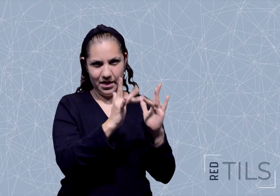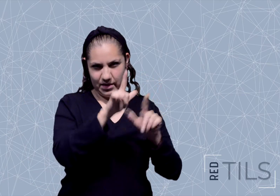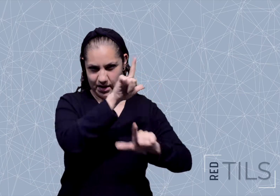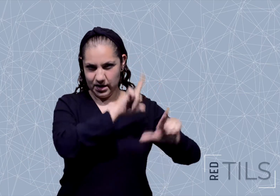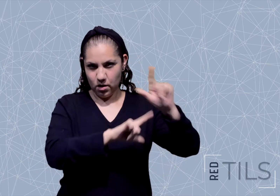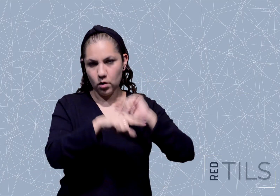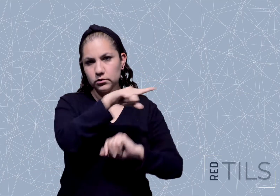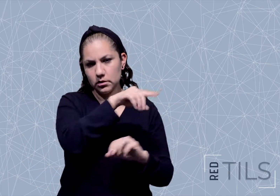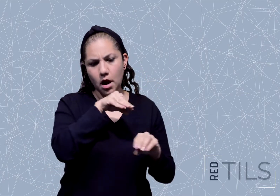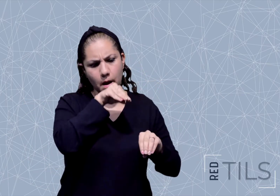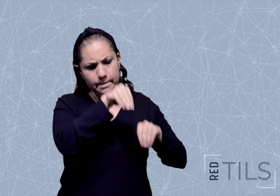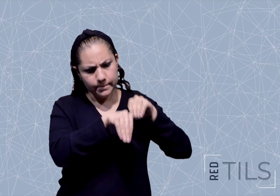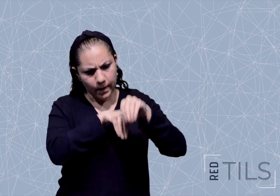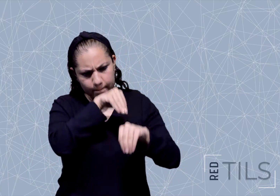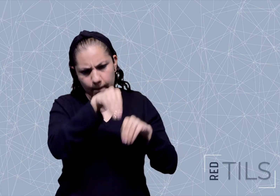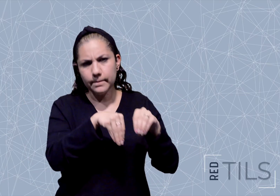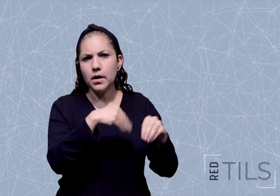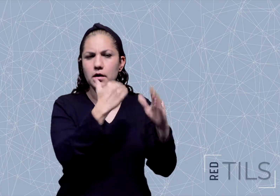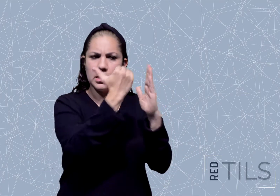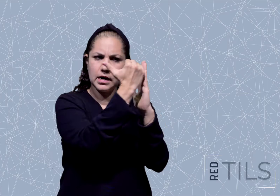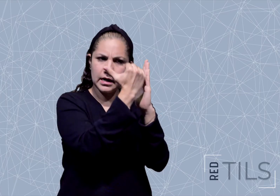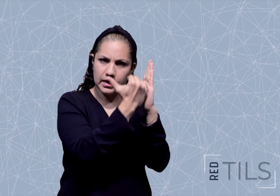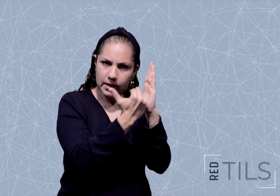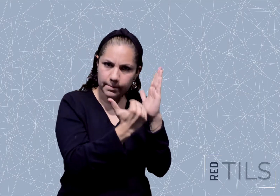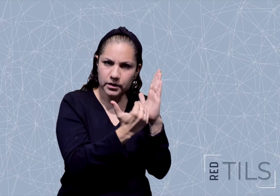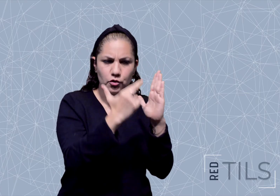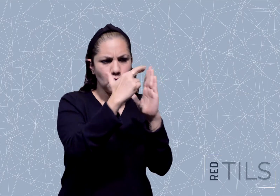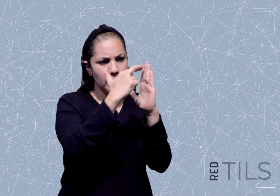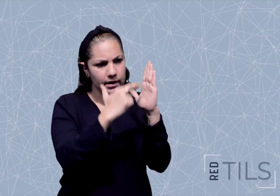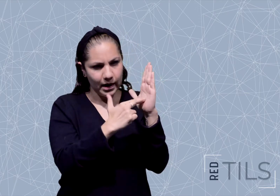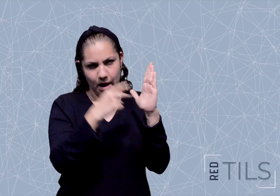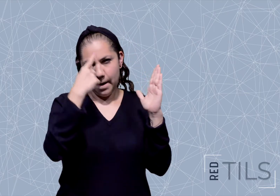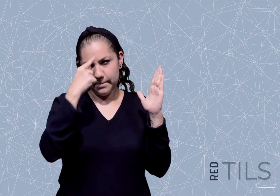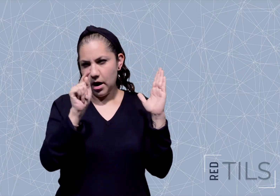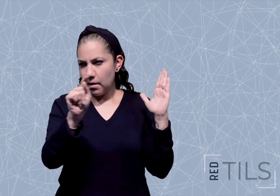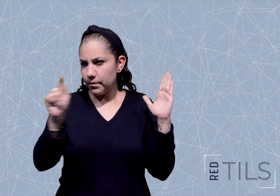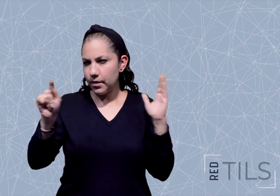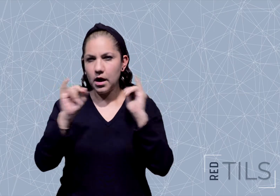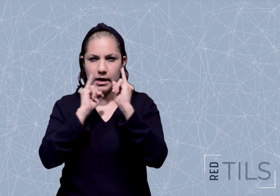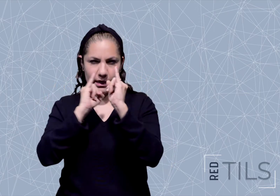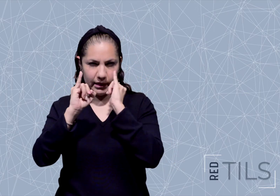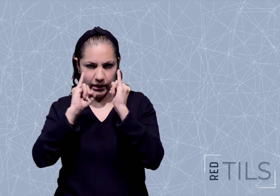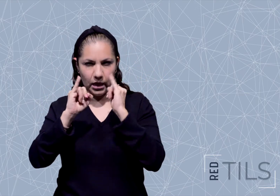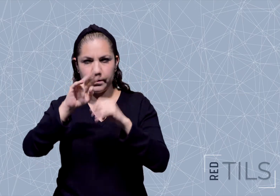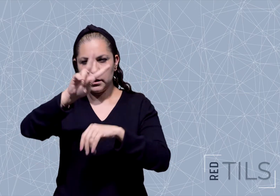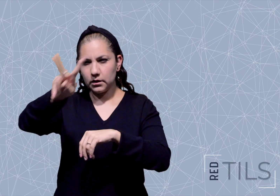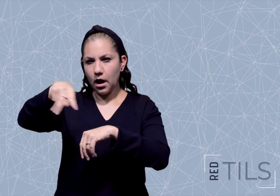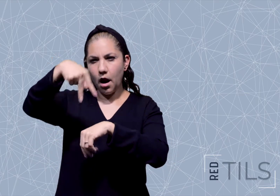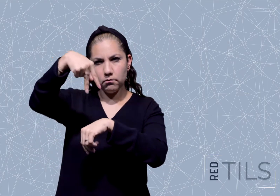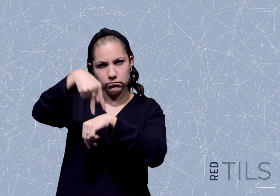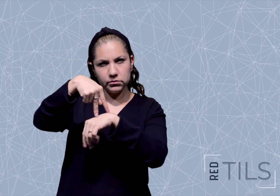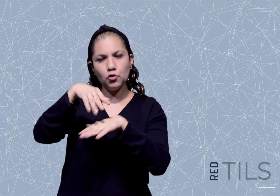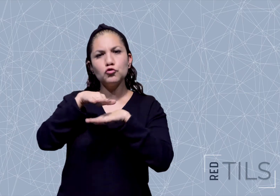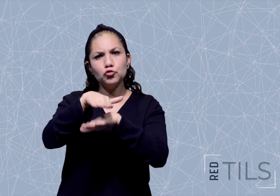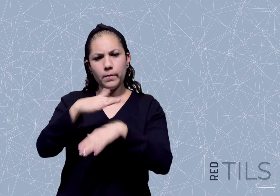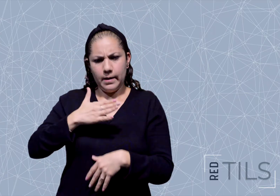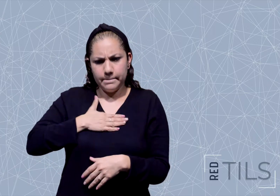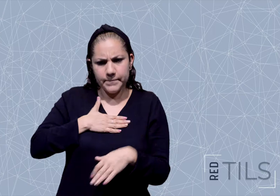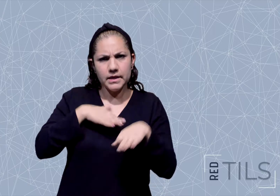La Red de Lengua de Señas de la IC ha creado lineamientos para el trabajo de los intérpretes de lenguas de señas en